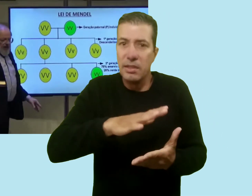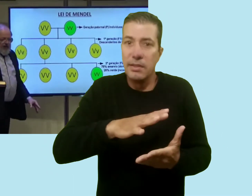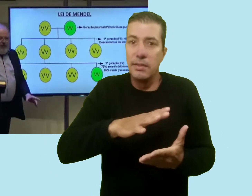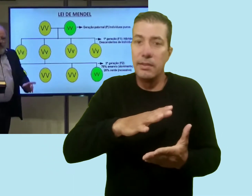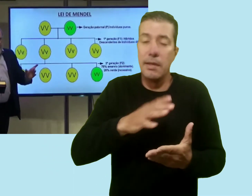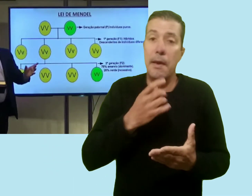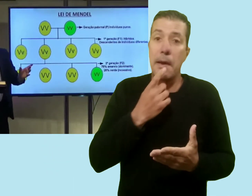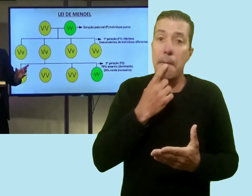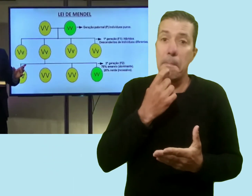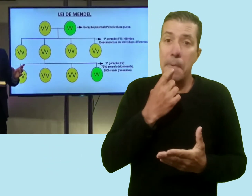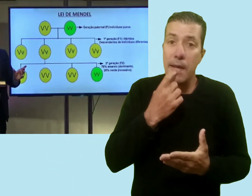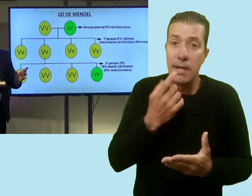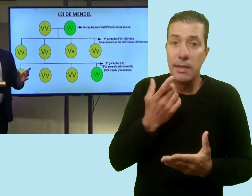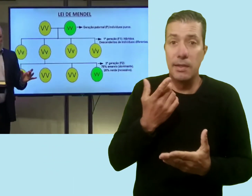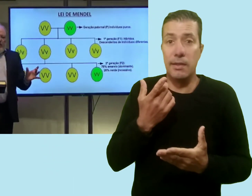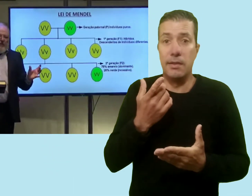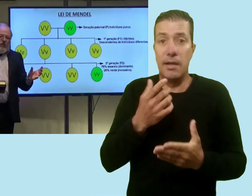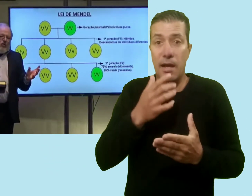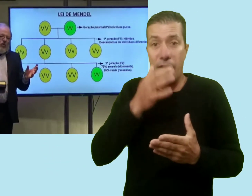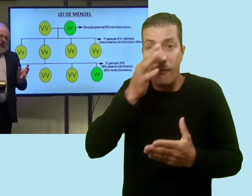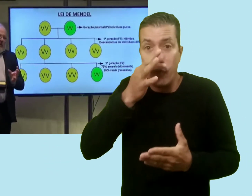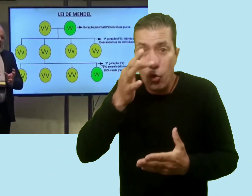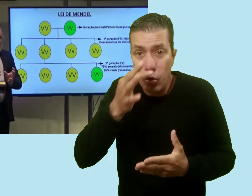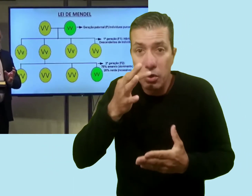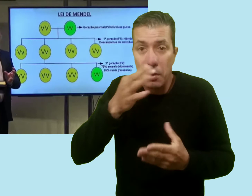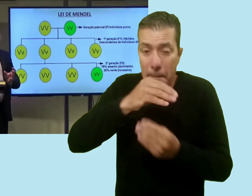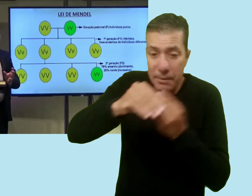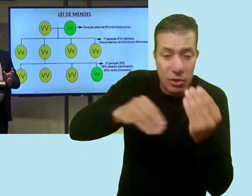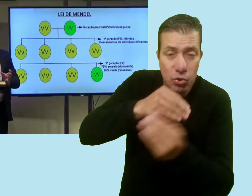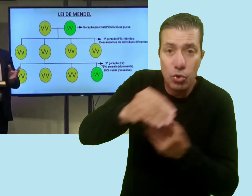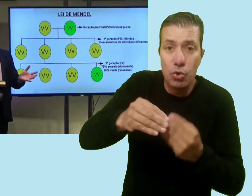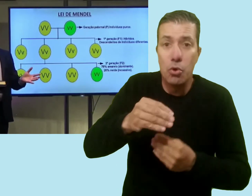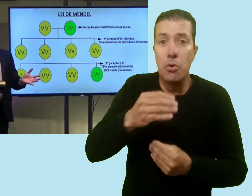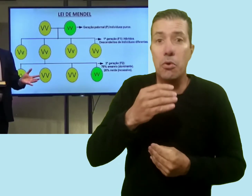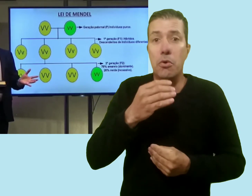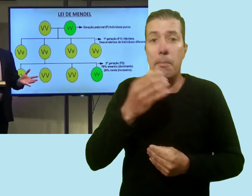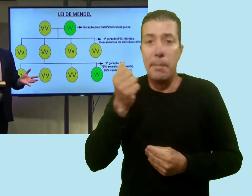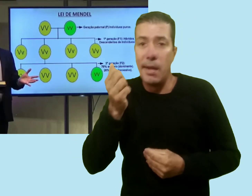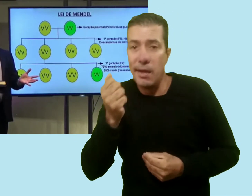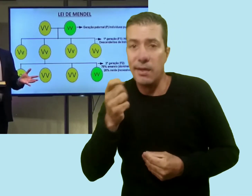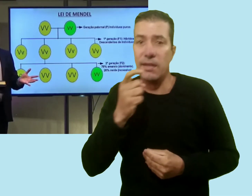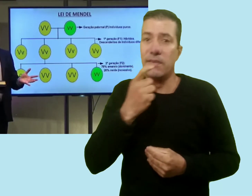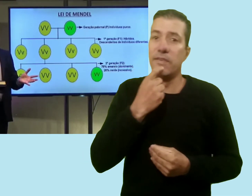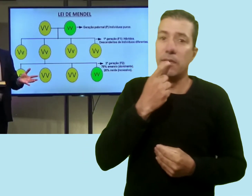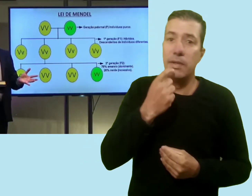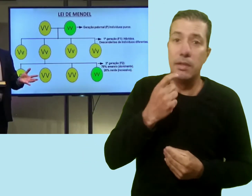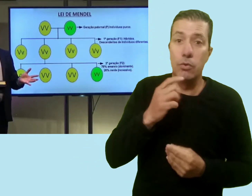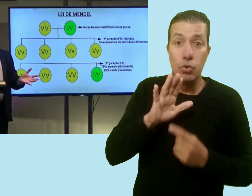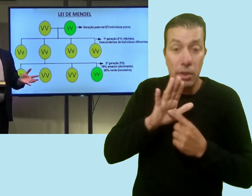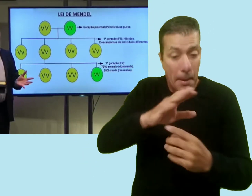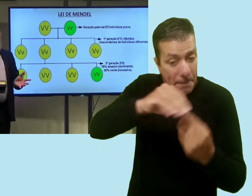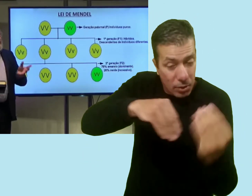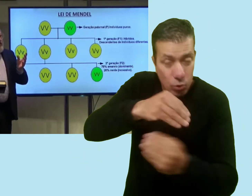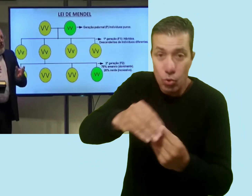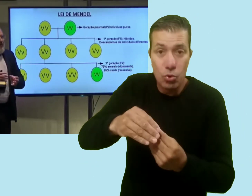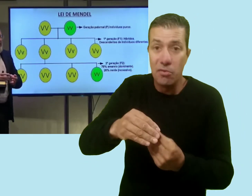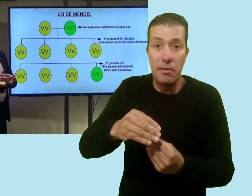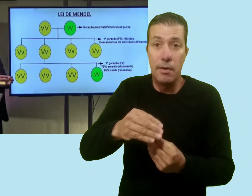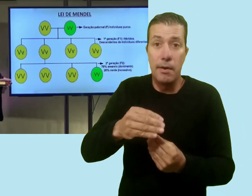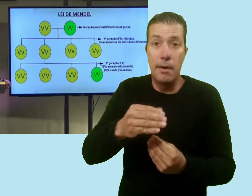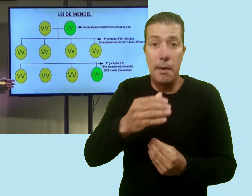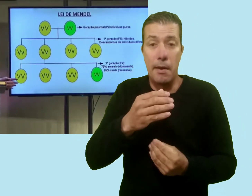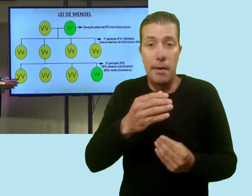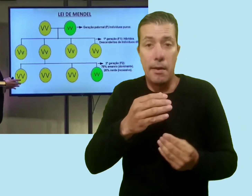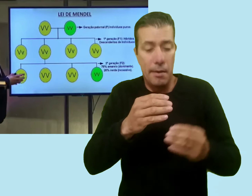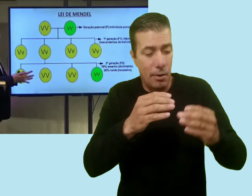ervilha são brancas ou vermelhas. Quando ele misturou as flores, não deu flor cor-de-rosa. Quando ele misturou essas